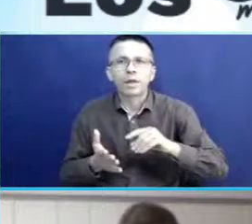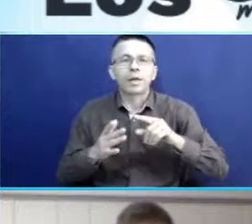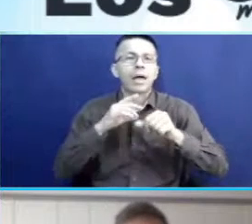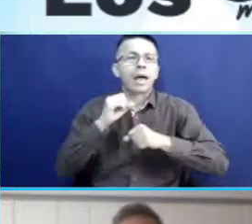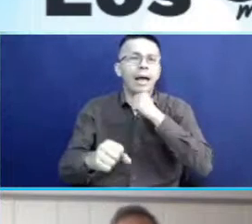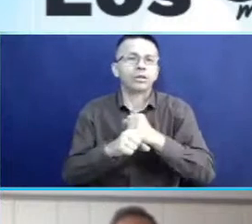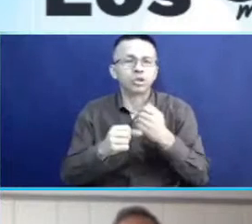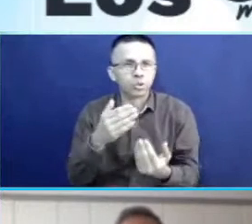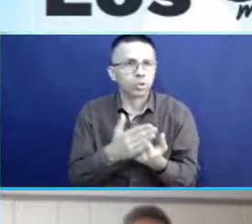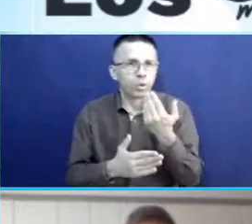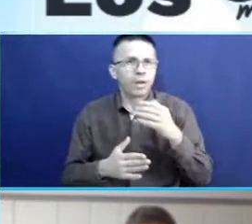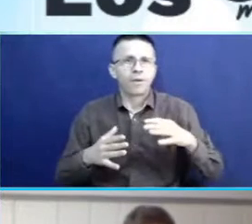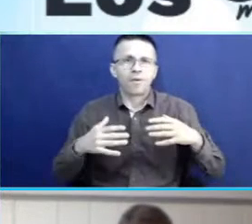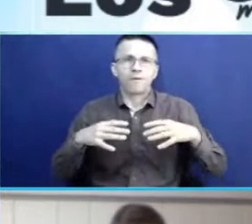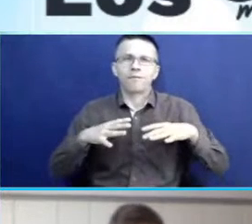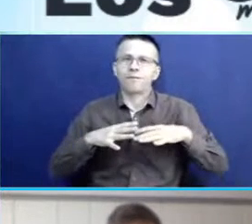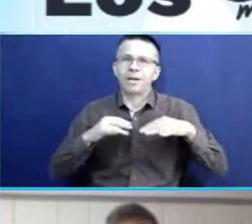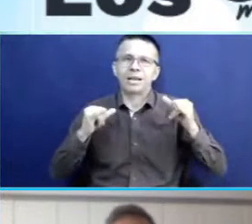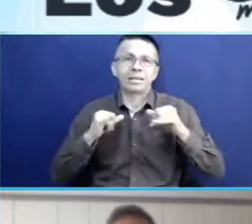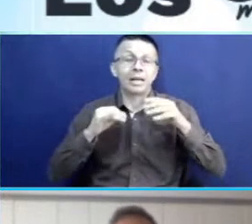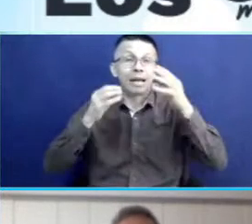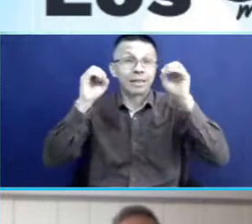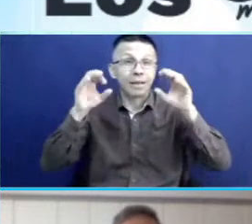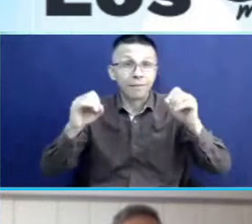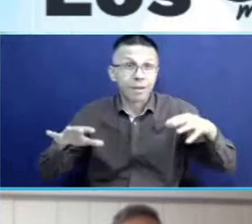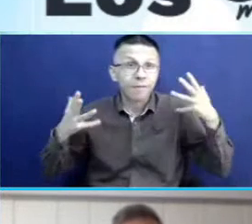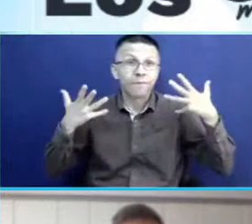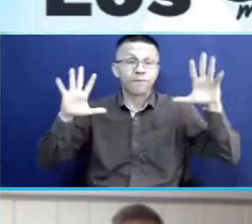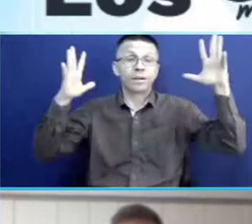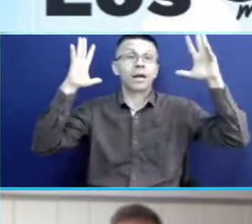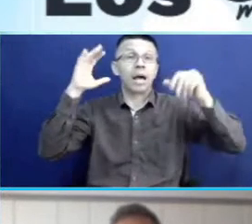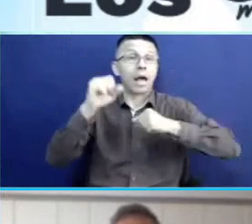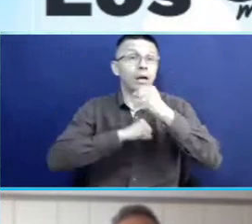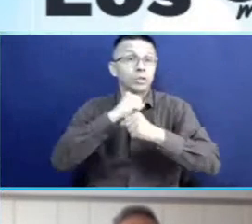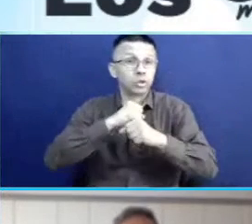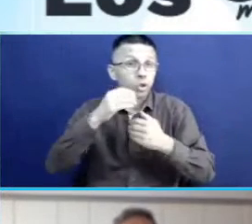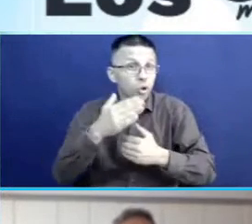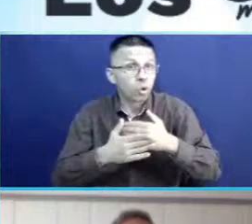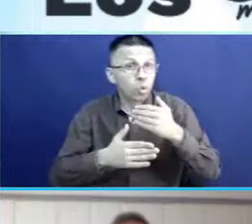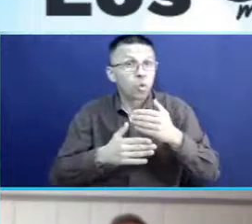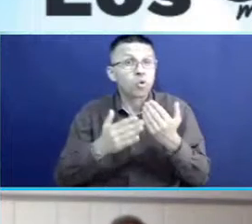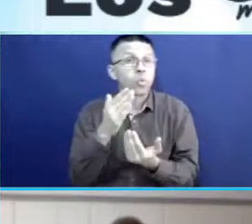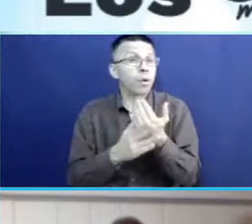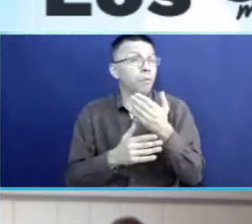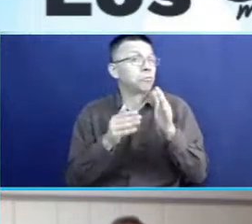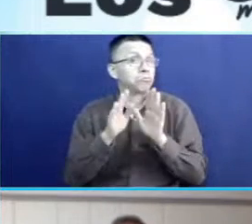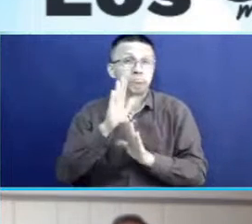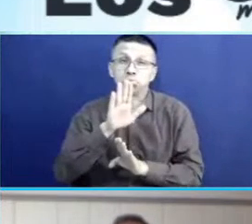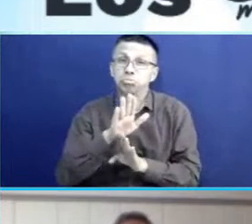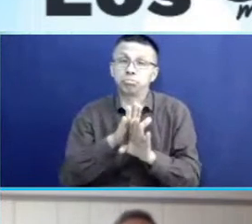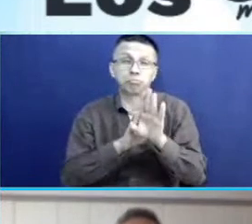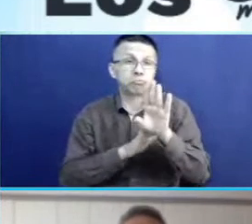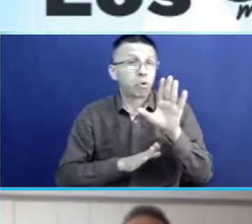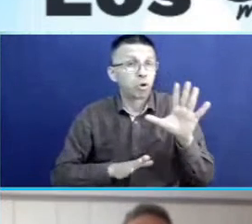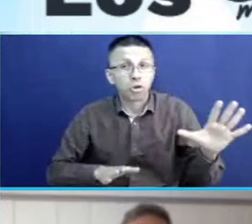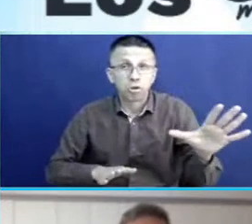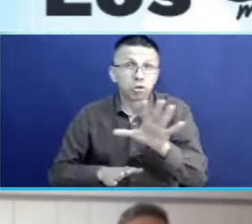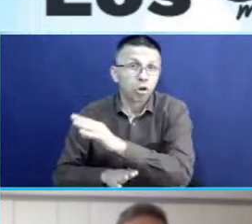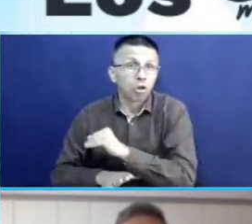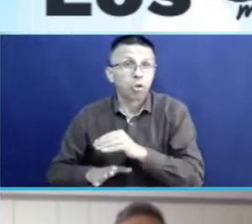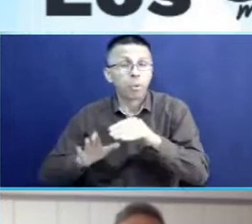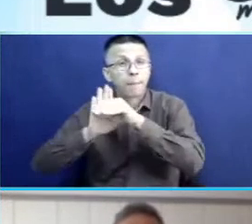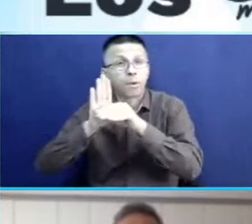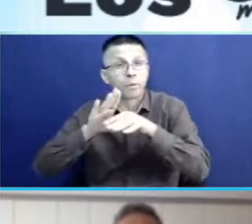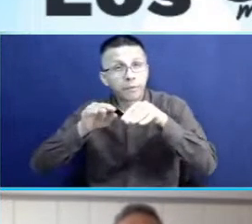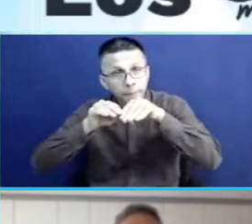año. Una feliz Navidad. Un venturoso año. Donde todos sigamos construyendo esa gran política